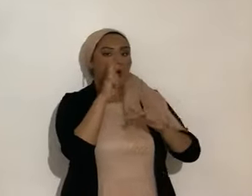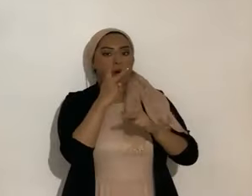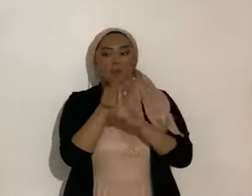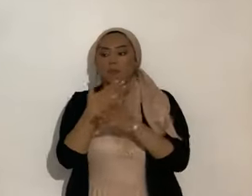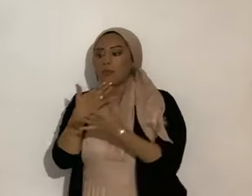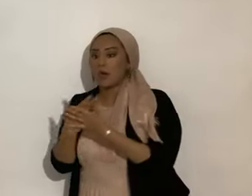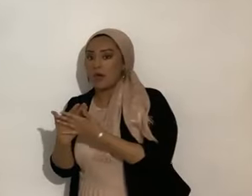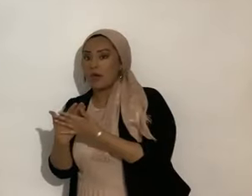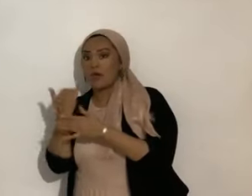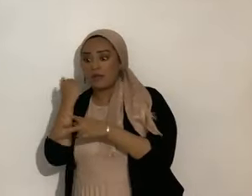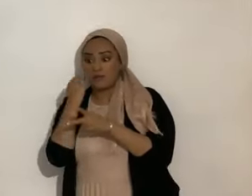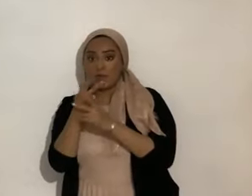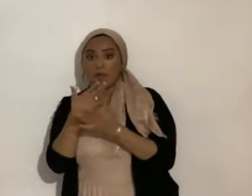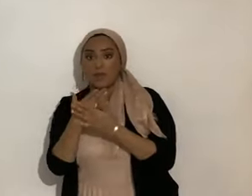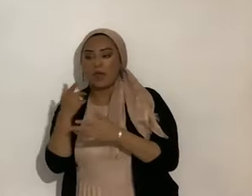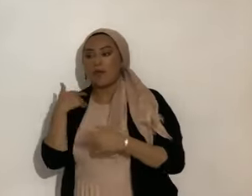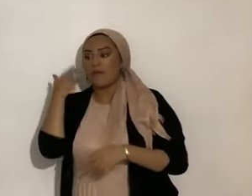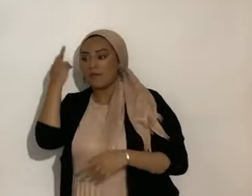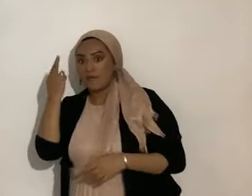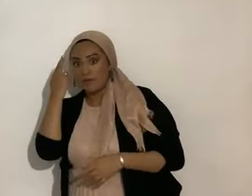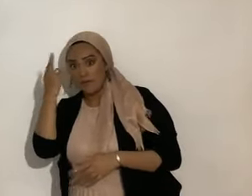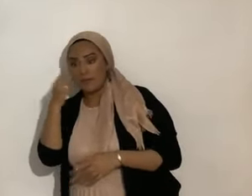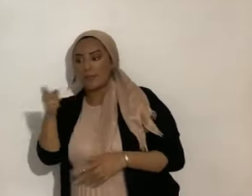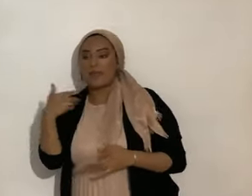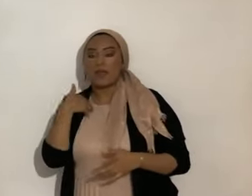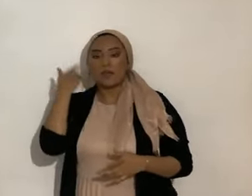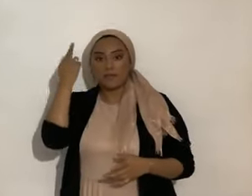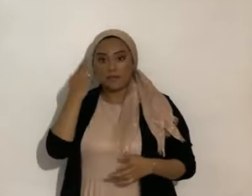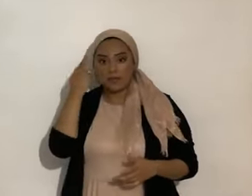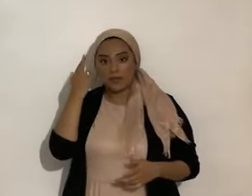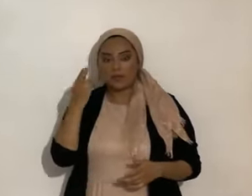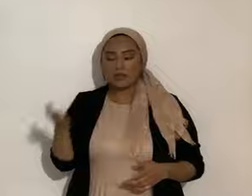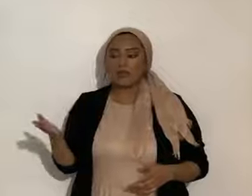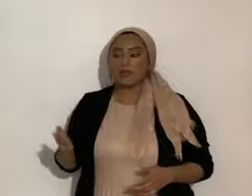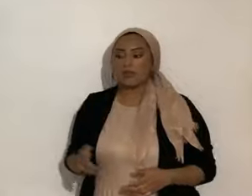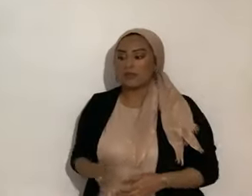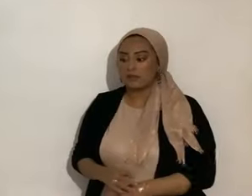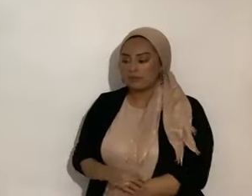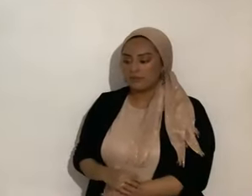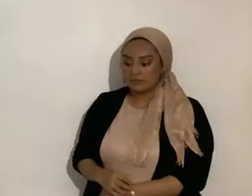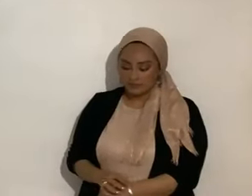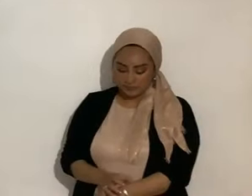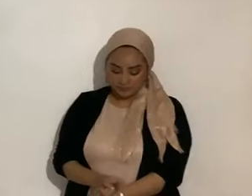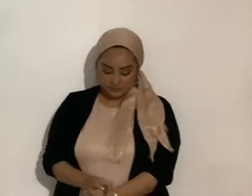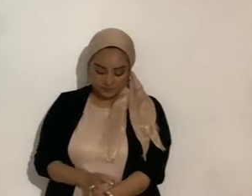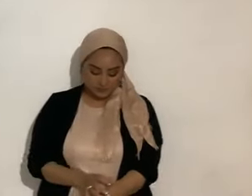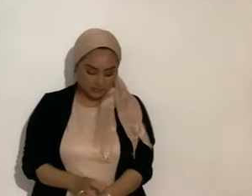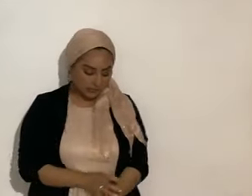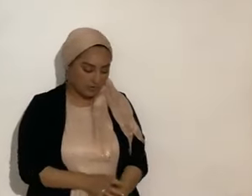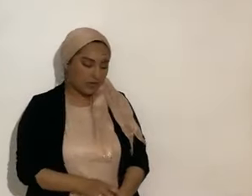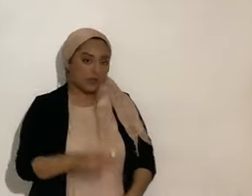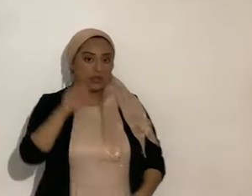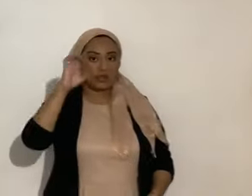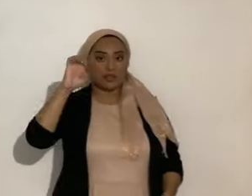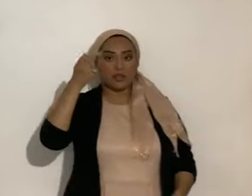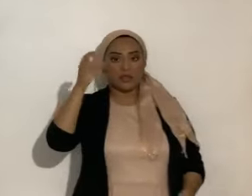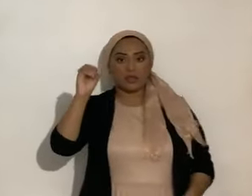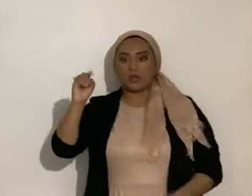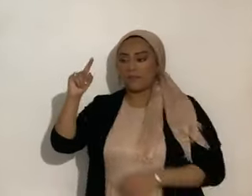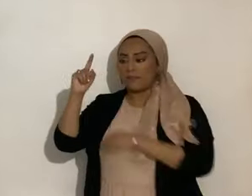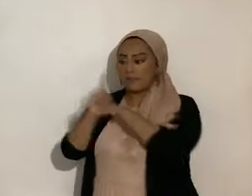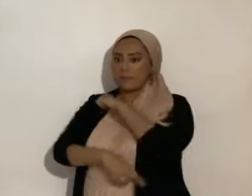bien. Si lo guarda bien, tiene razón. Está en razón, más bien. Entonces recuerden, el ego o orgullo condena,